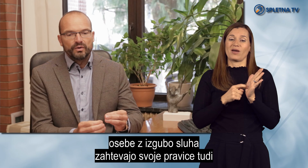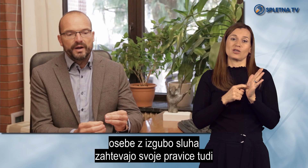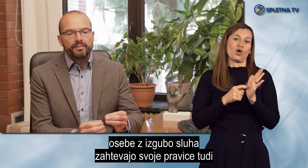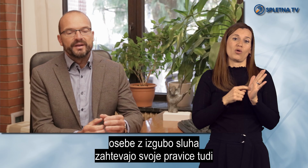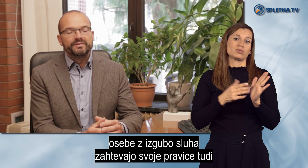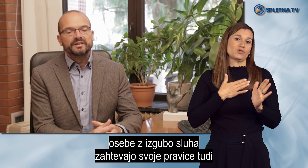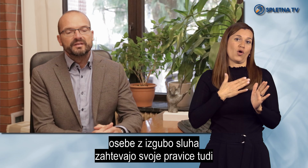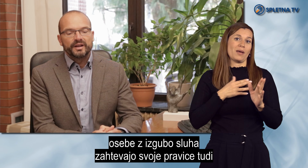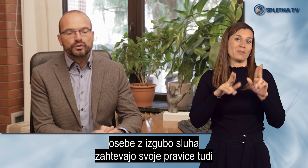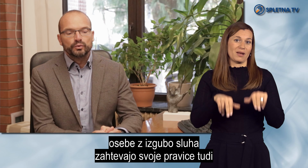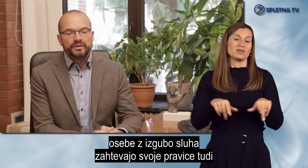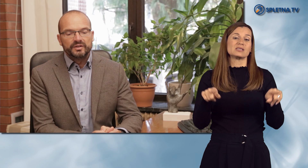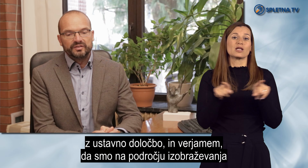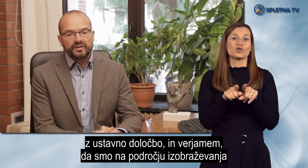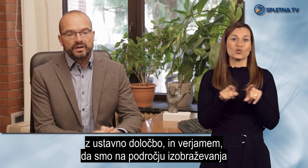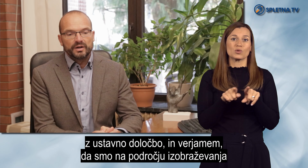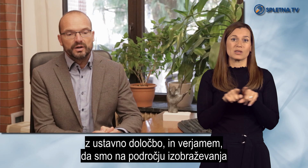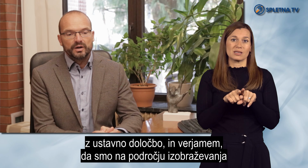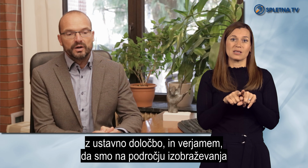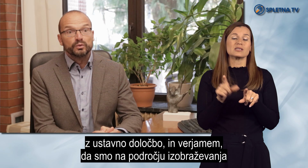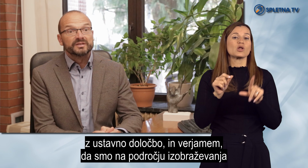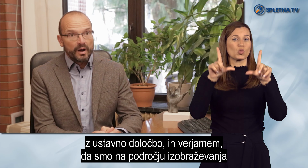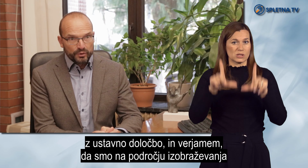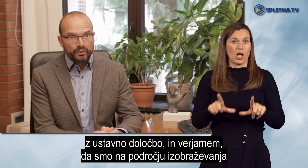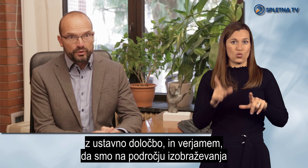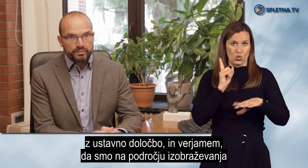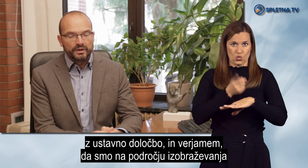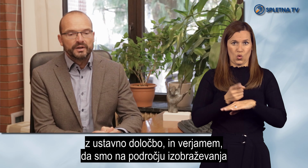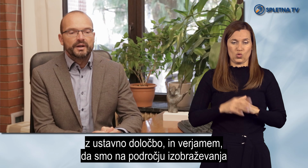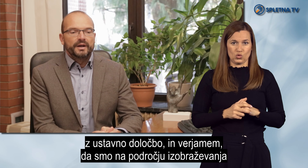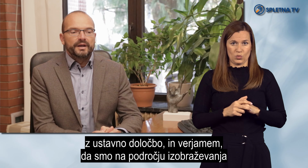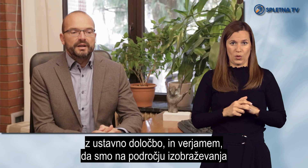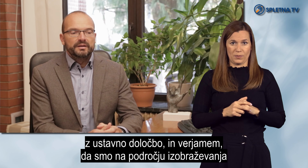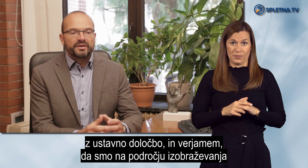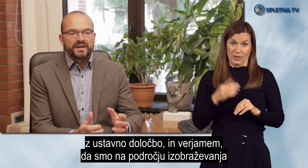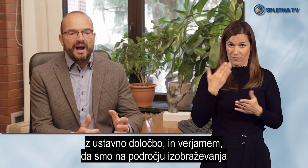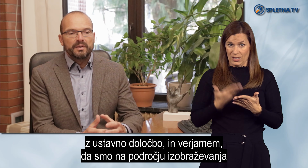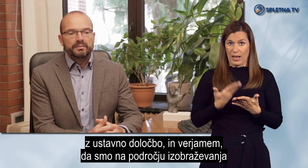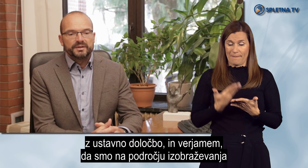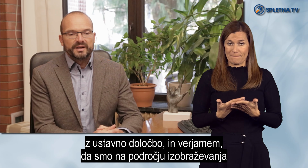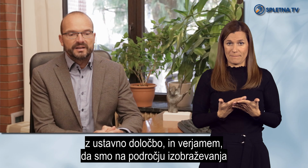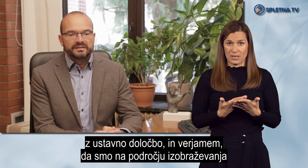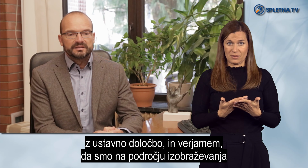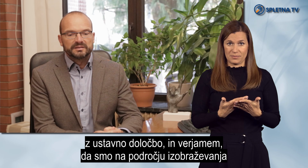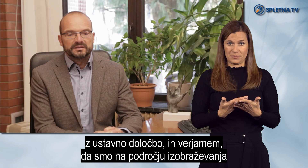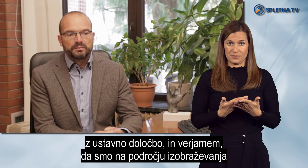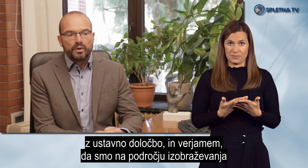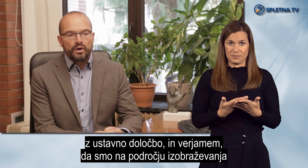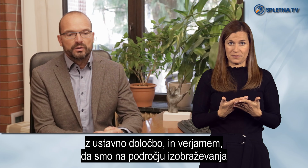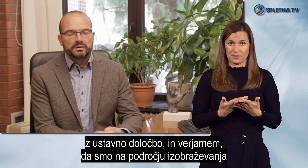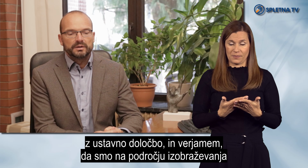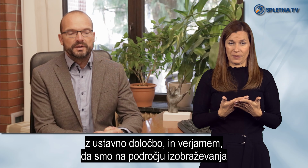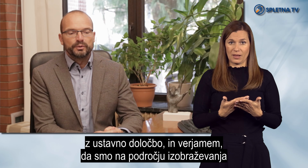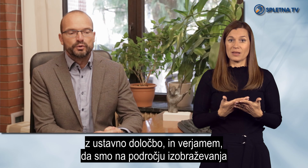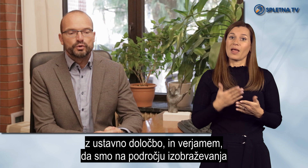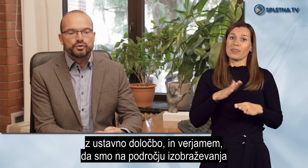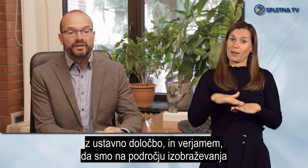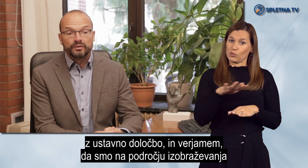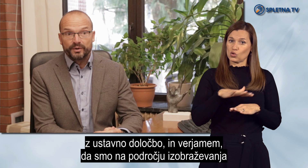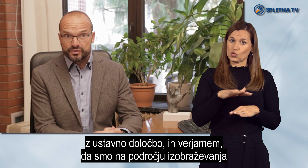zahtevajo svoje pravice tudi z ustavno določbo. In verjamem, da smo